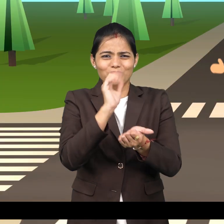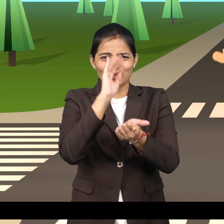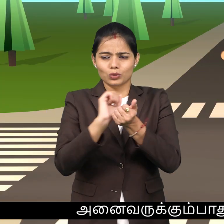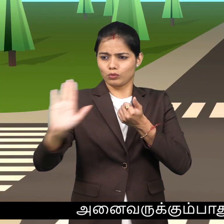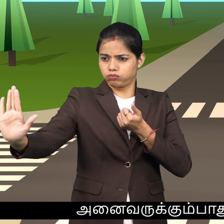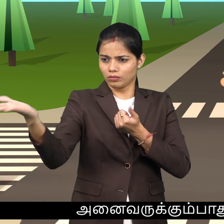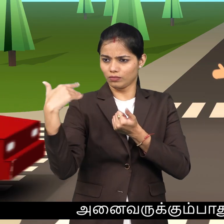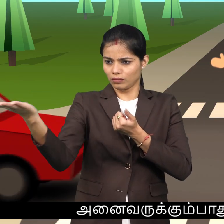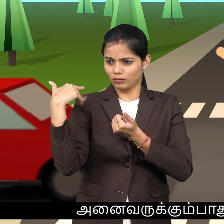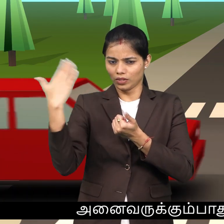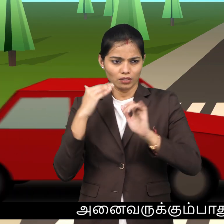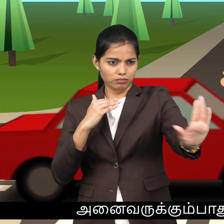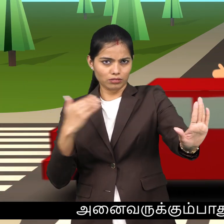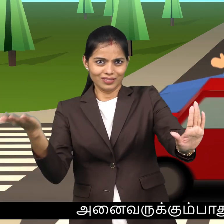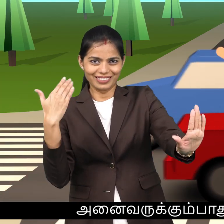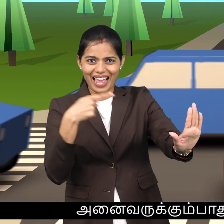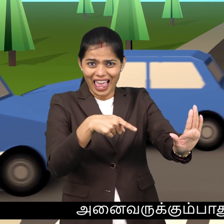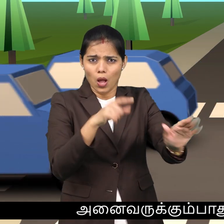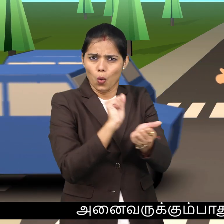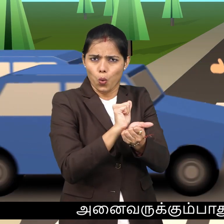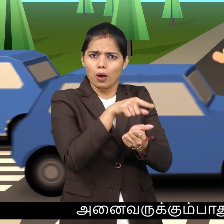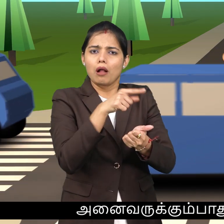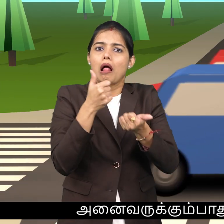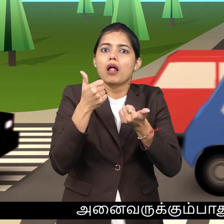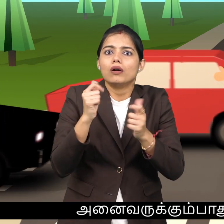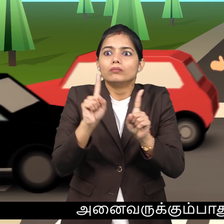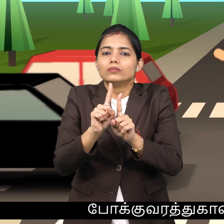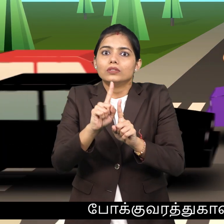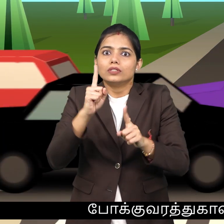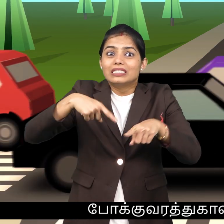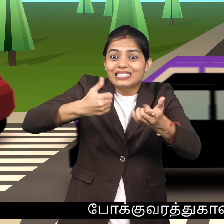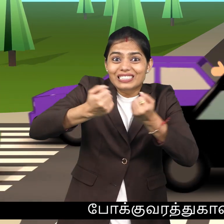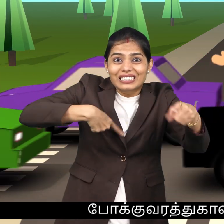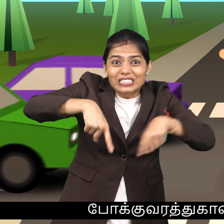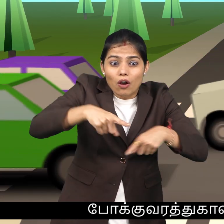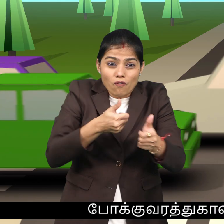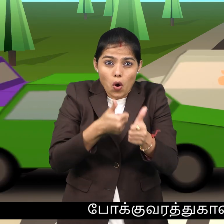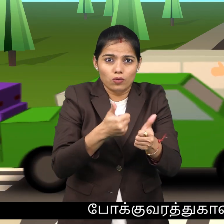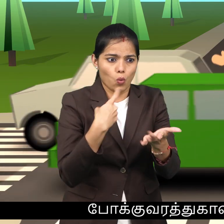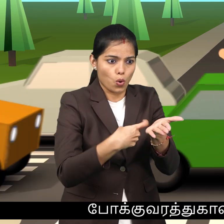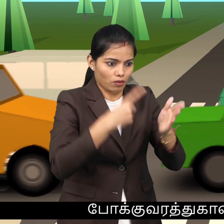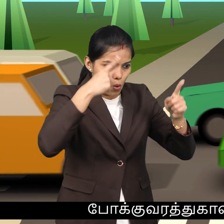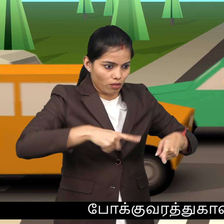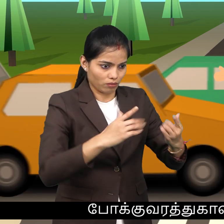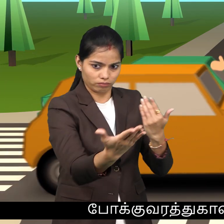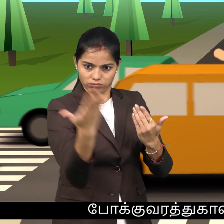சாலைகள் அனைவருக்கும் பாதுகாப்பாக இருப்பதை உறுதி செய்ய போக்குவரத்து காவலர்கள்